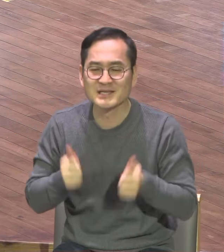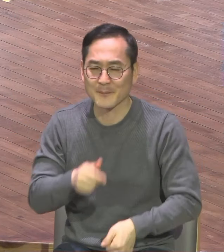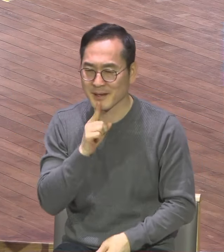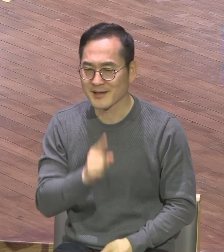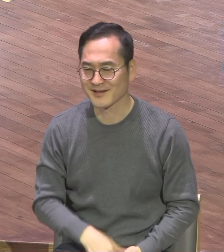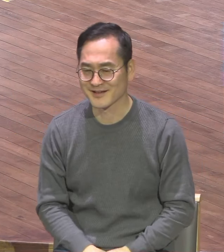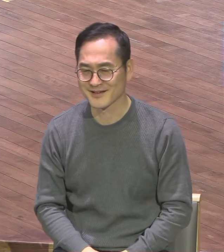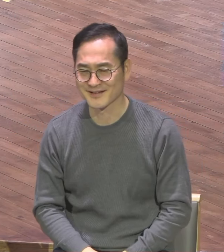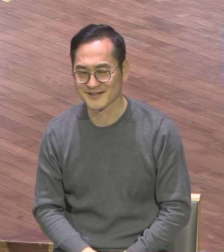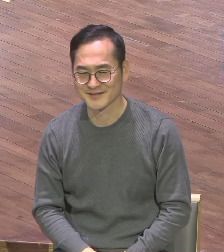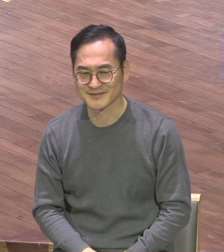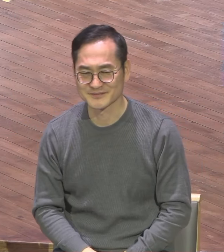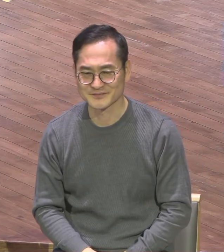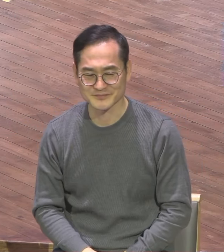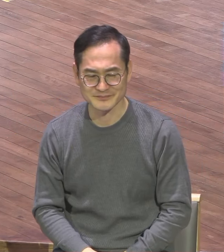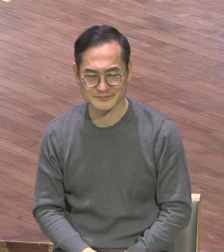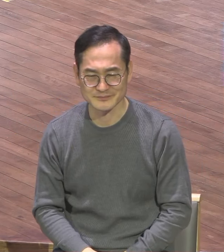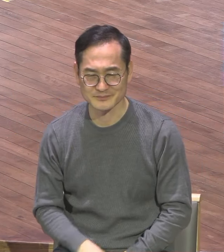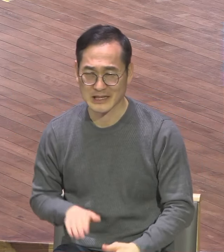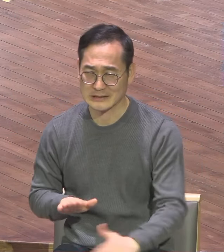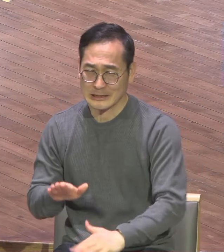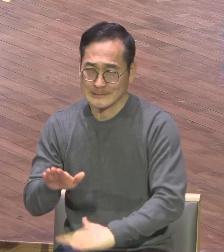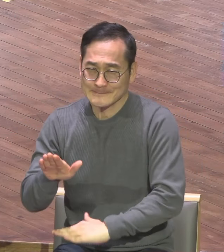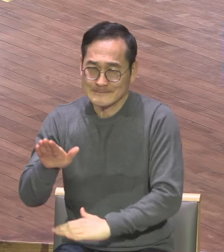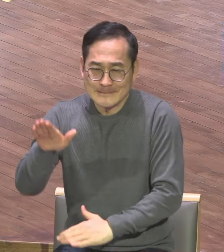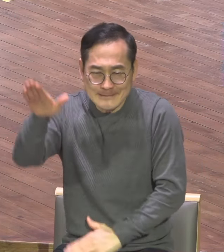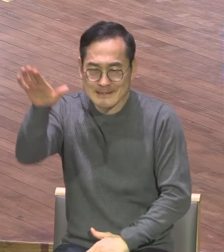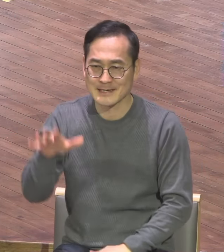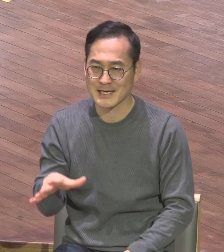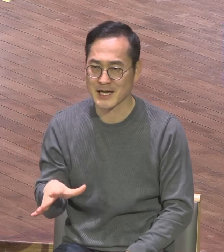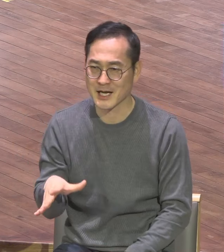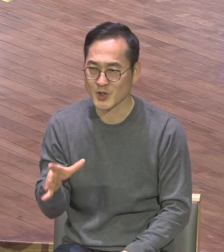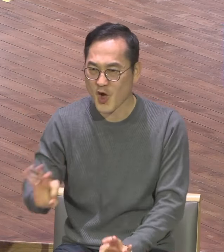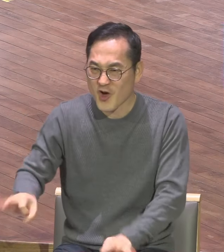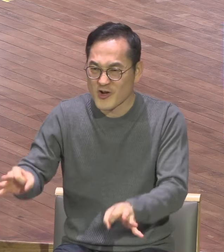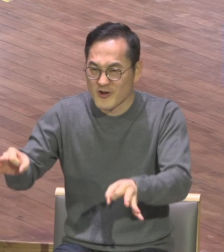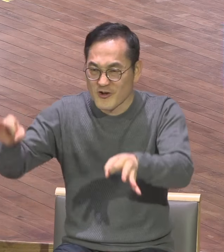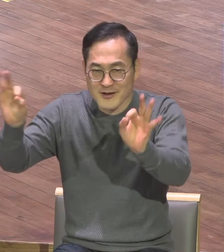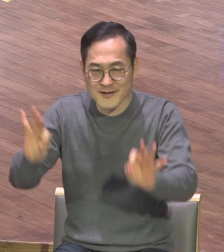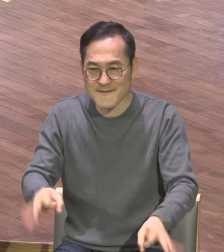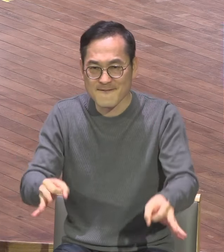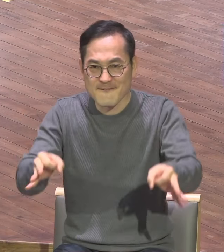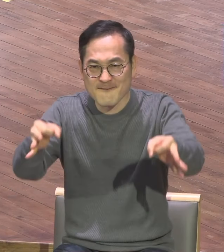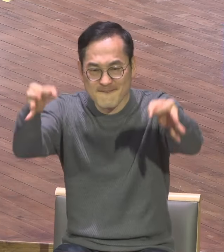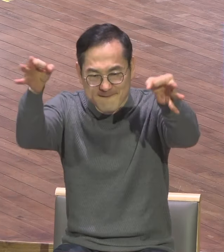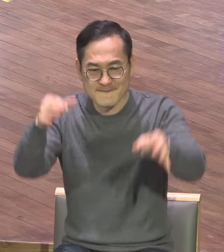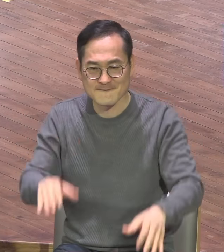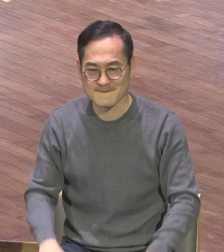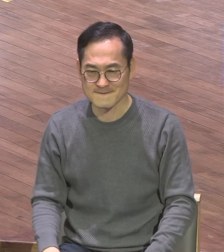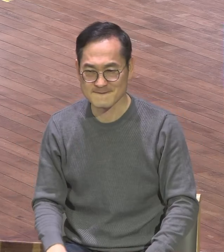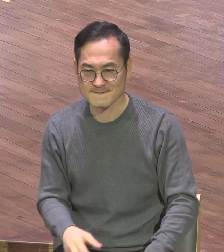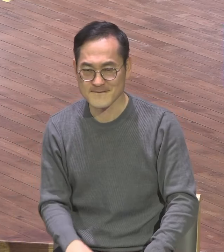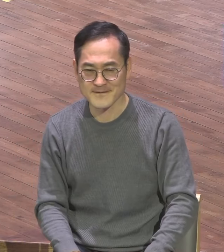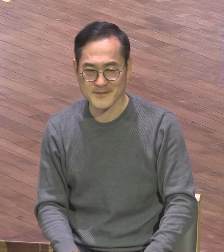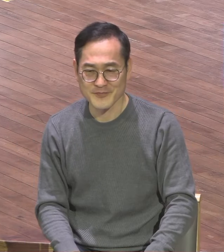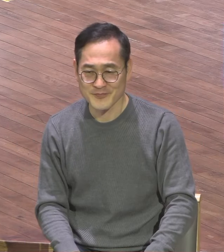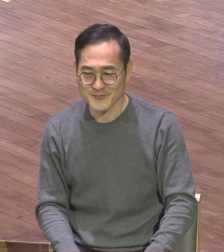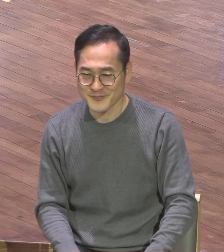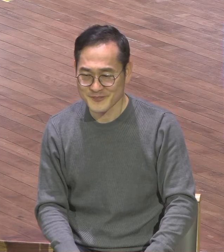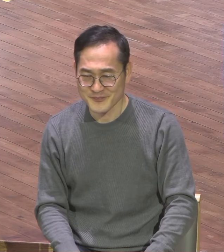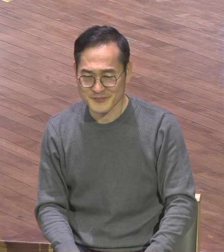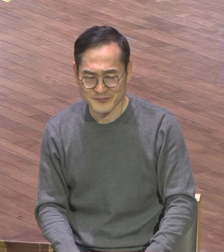그래요. 상승세 그냥 뭐로 이 그냥 뭐 상한가를 팍팍 찍자 그런 인사한다면 간단하게